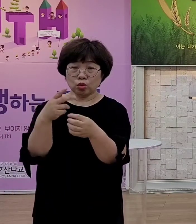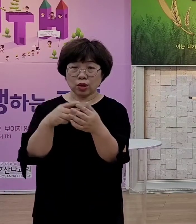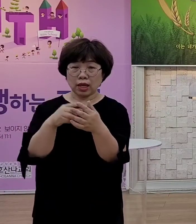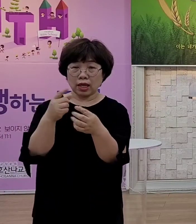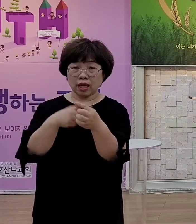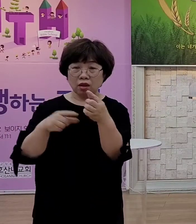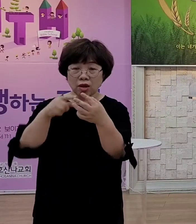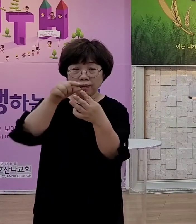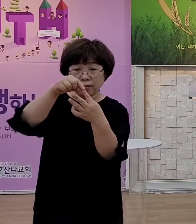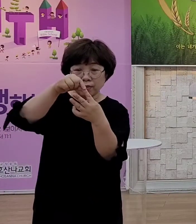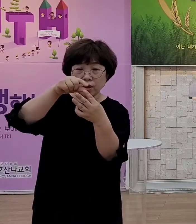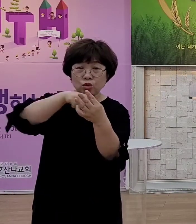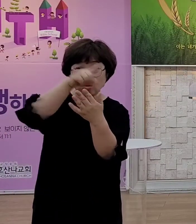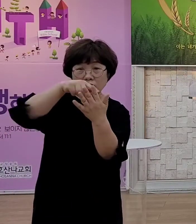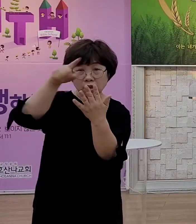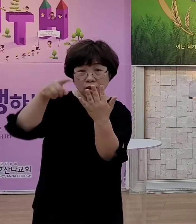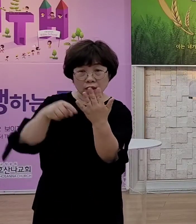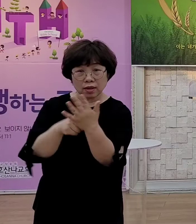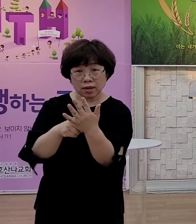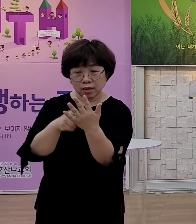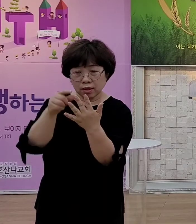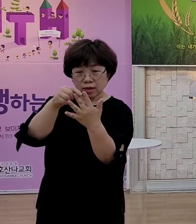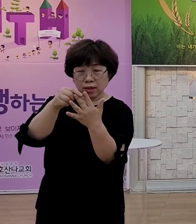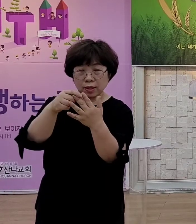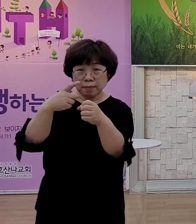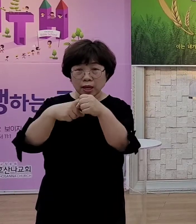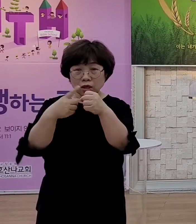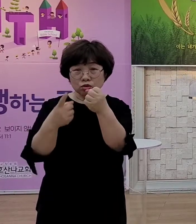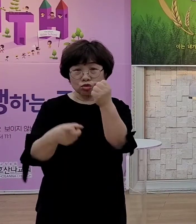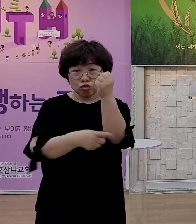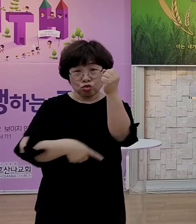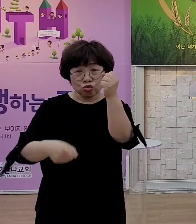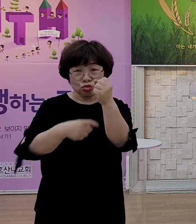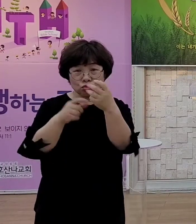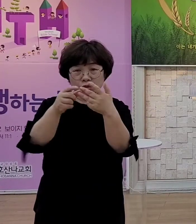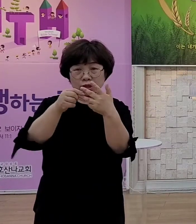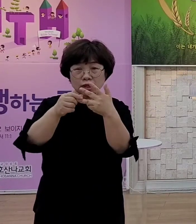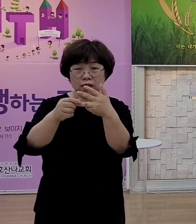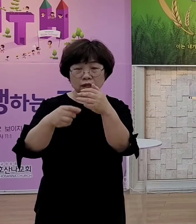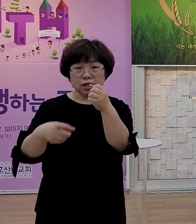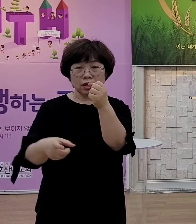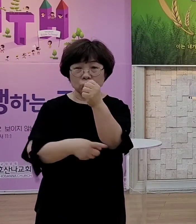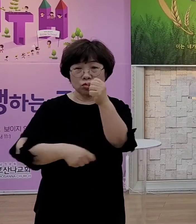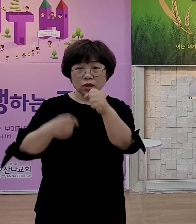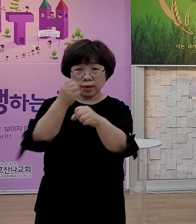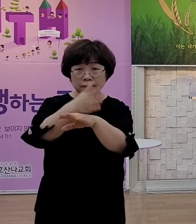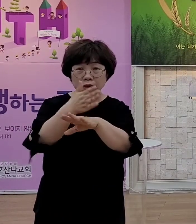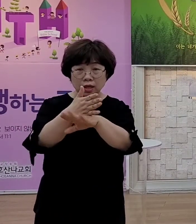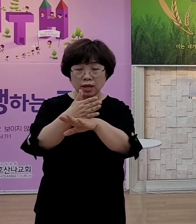6월절. 6월절과 맥추절과 수장절. 이 3대 절기였다.